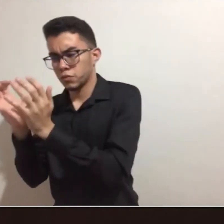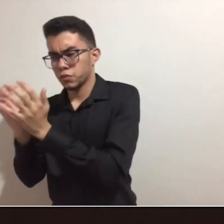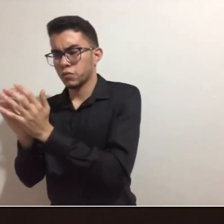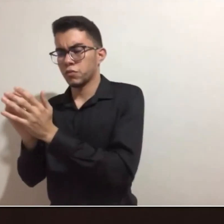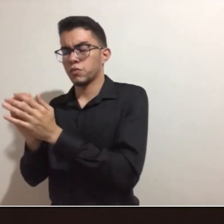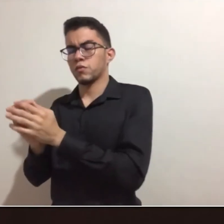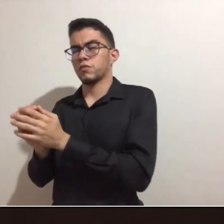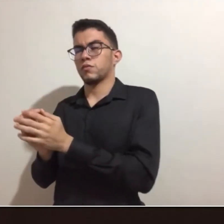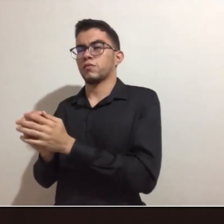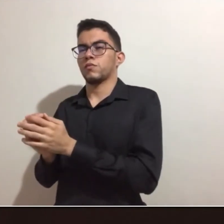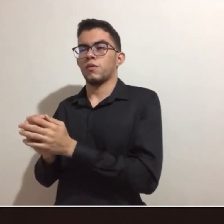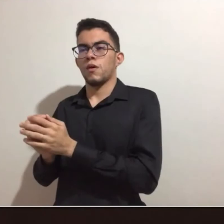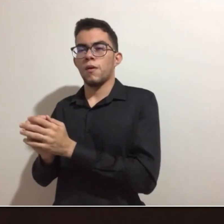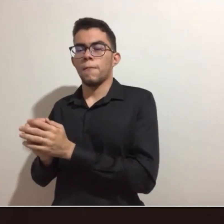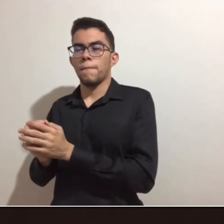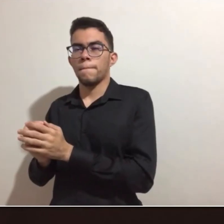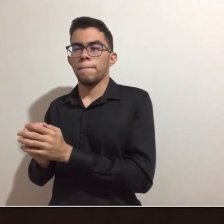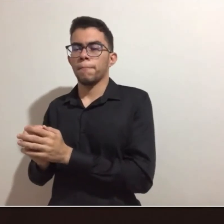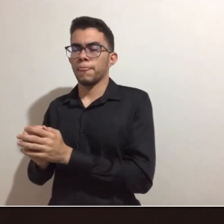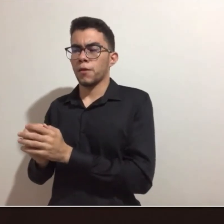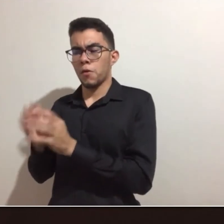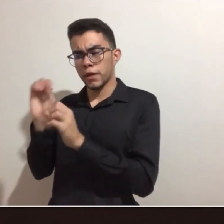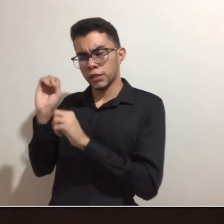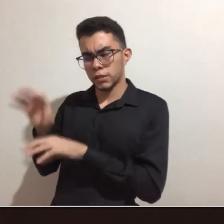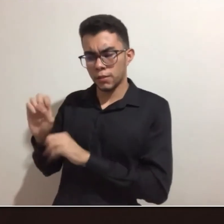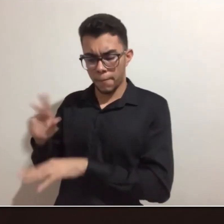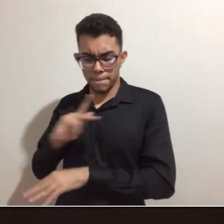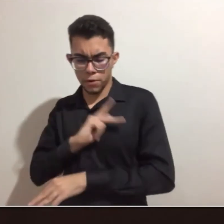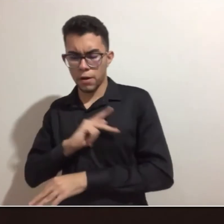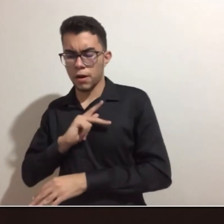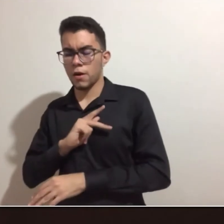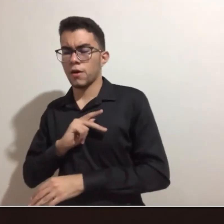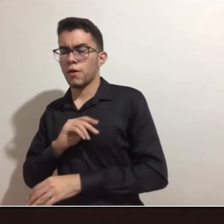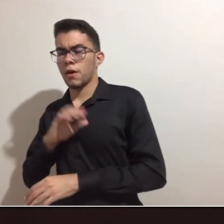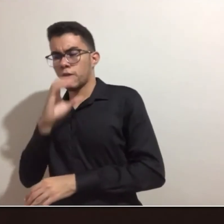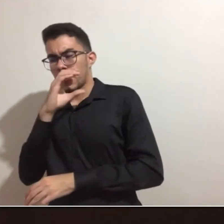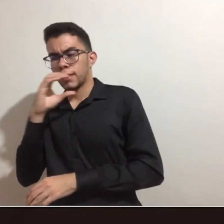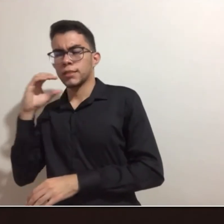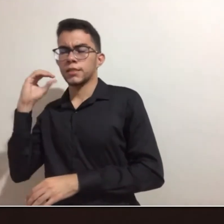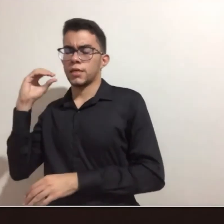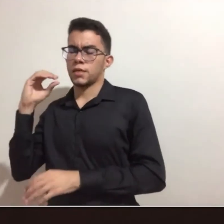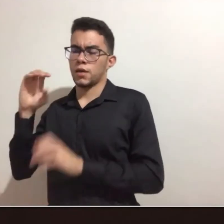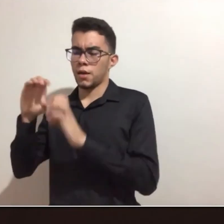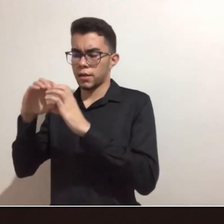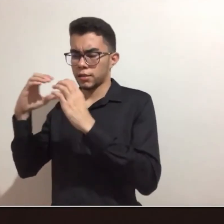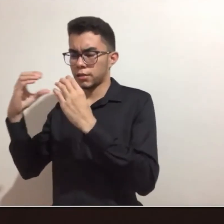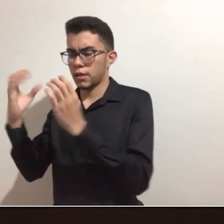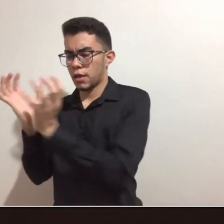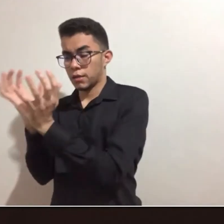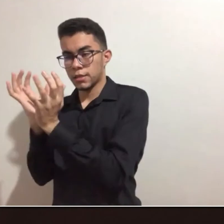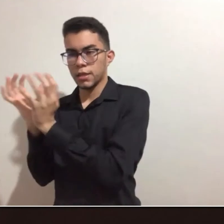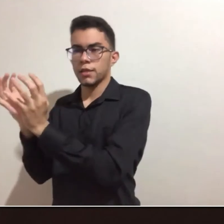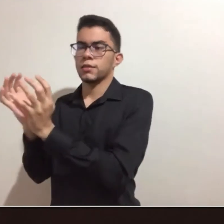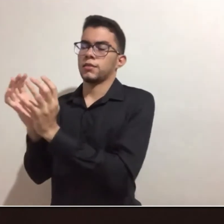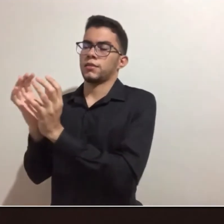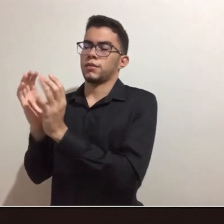na comunhão, no partir do pão e nas orações. Em cada alma havia temor e